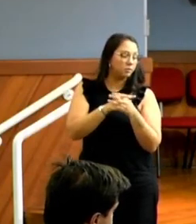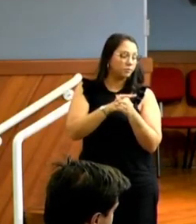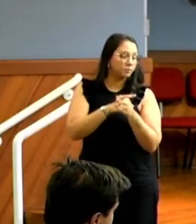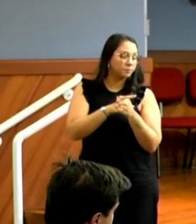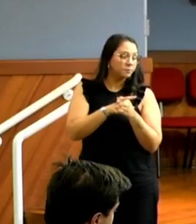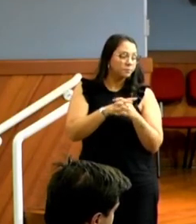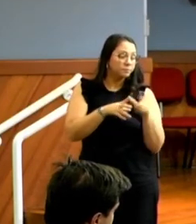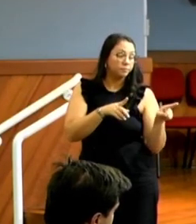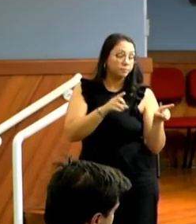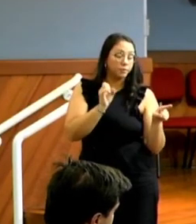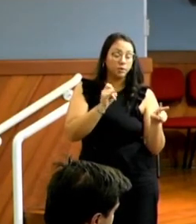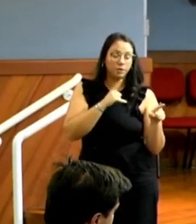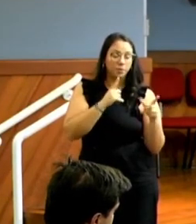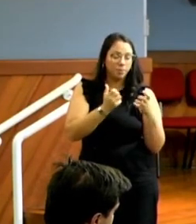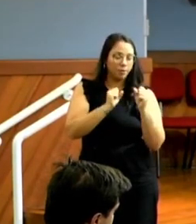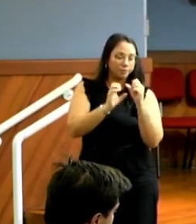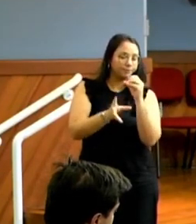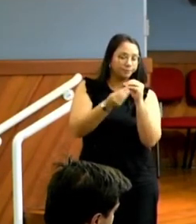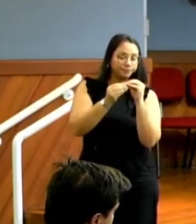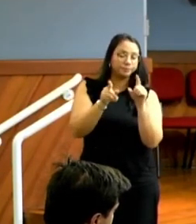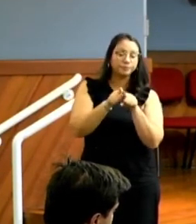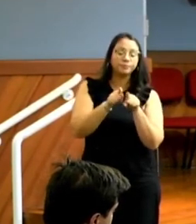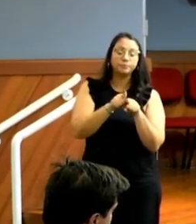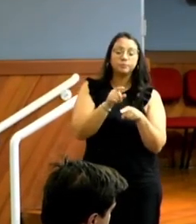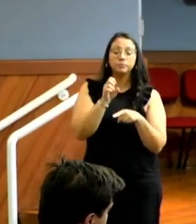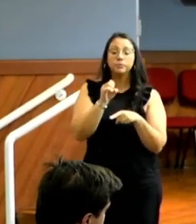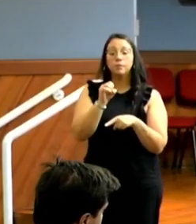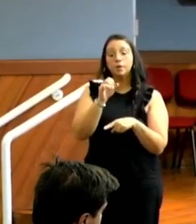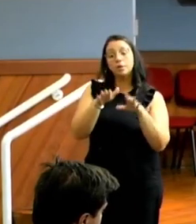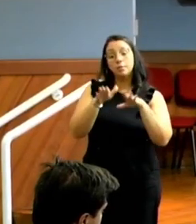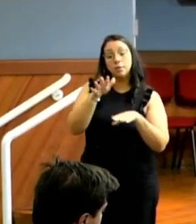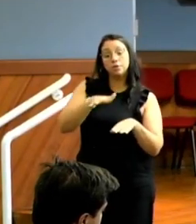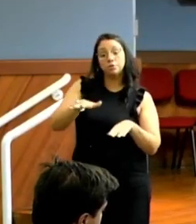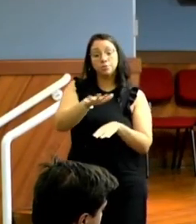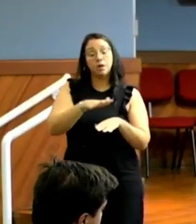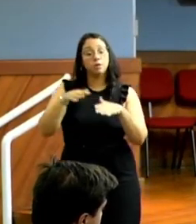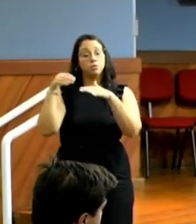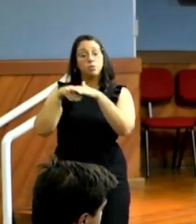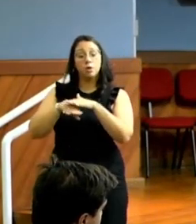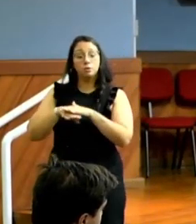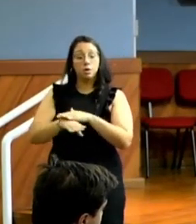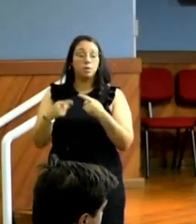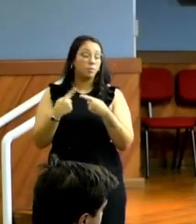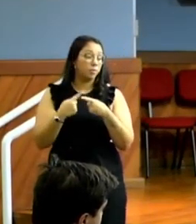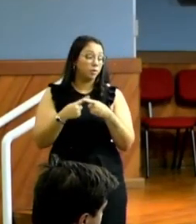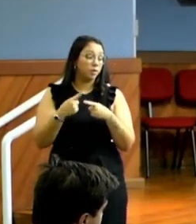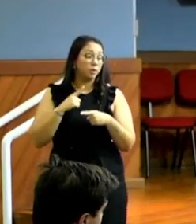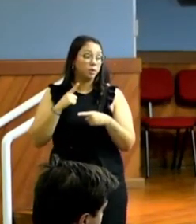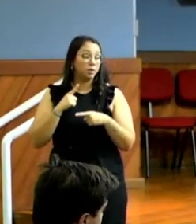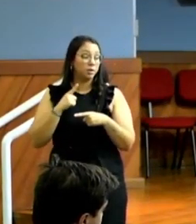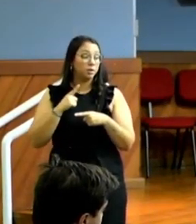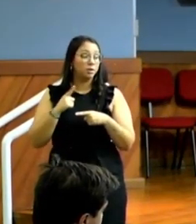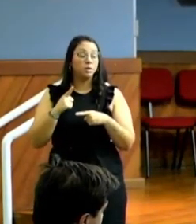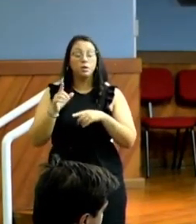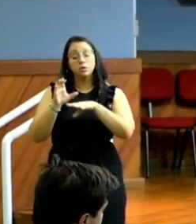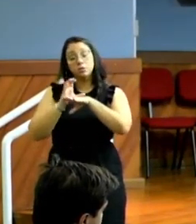E Roberta, se eu puder ir até além do que você está falando, até o espaço que eu tenho para guarda. Porque assim, gerar uma imagem preto e branco na